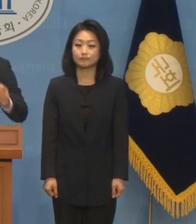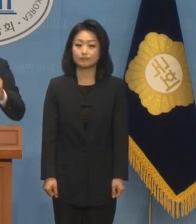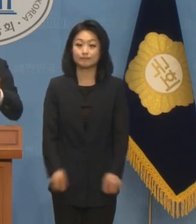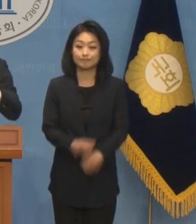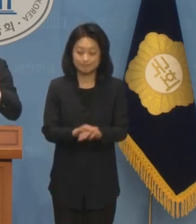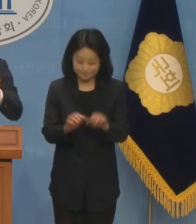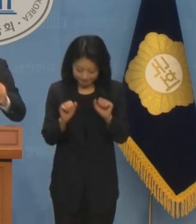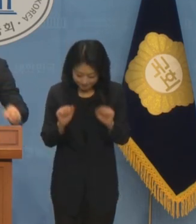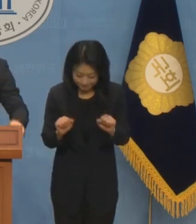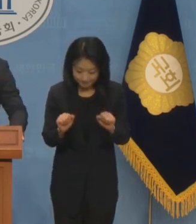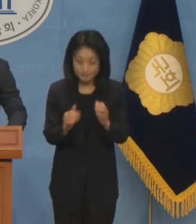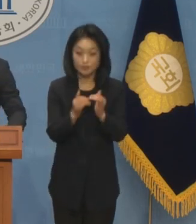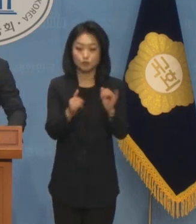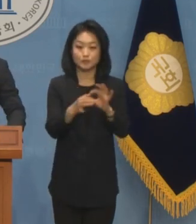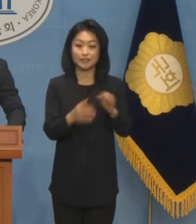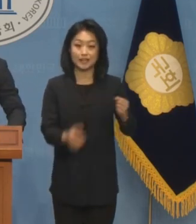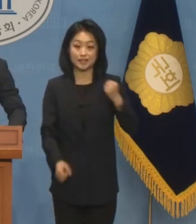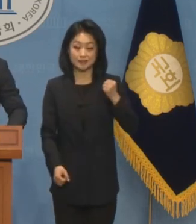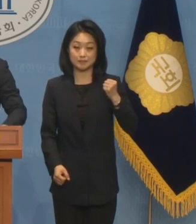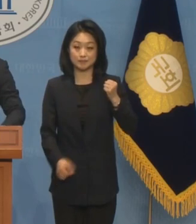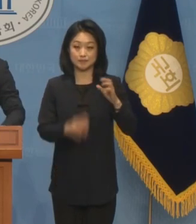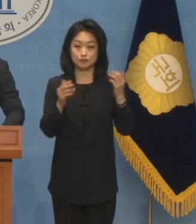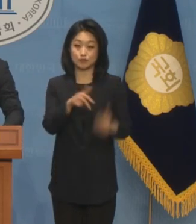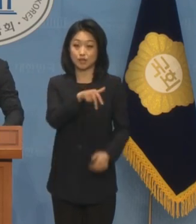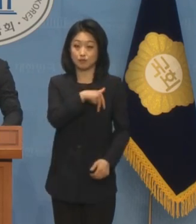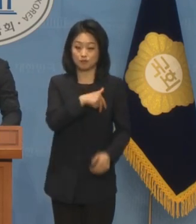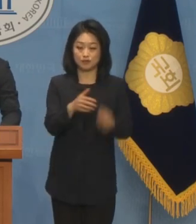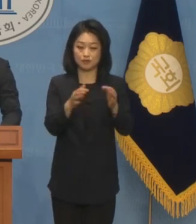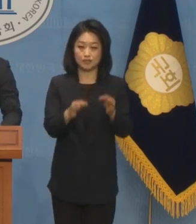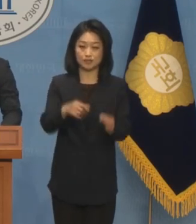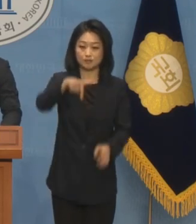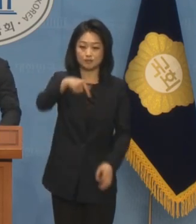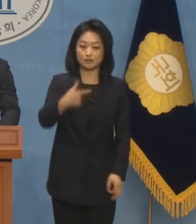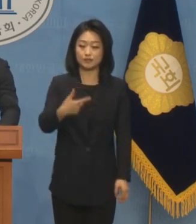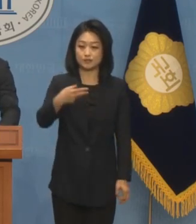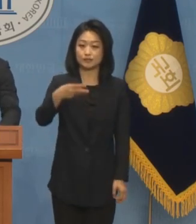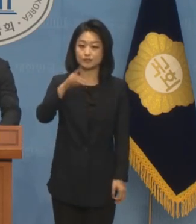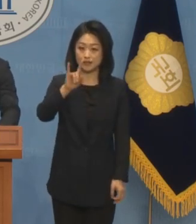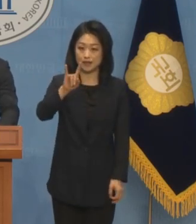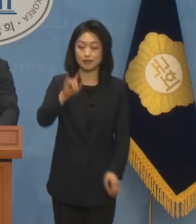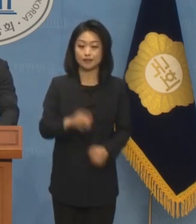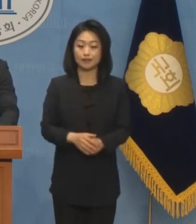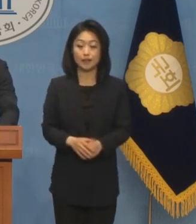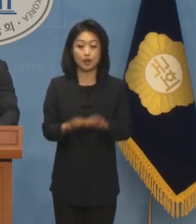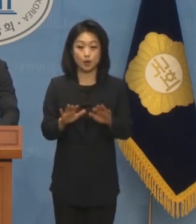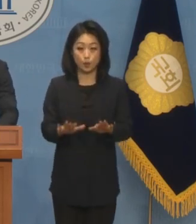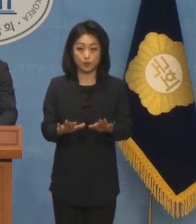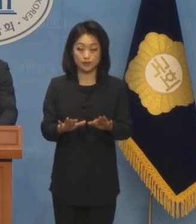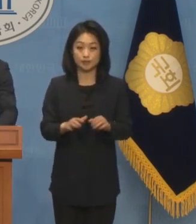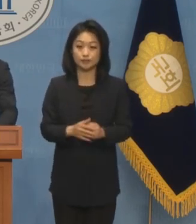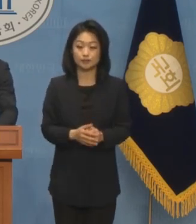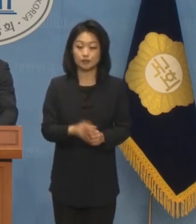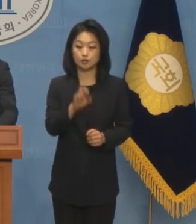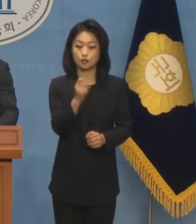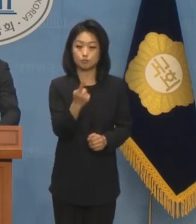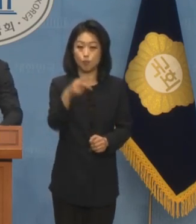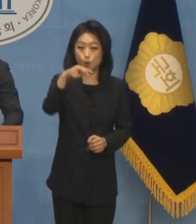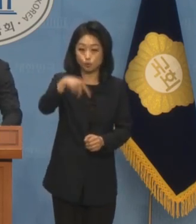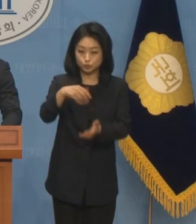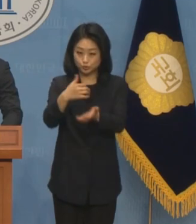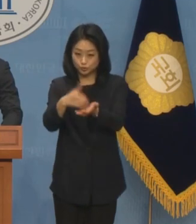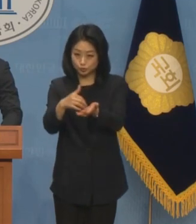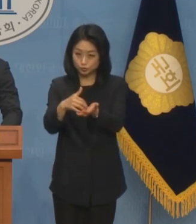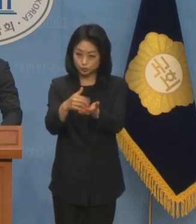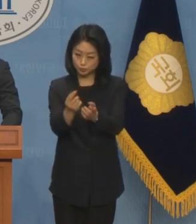안녕하십니까 국민의 임 국회의원 김근태 있니다 저는 오늘이 자리에서 현재 모수 조정 논의에만 그치고